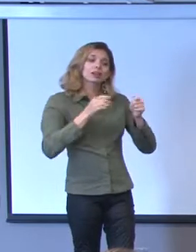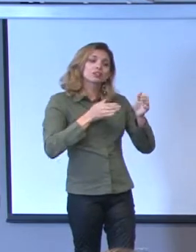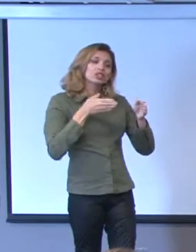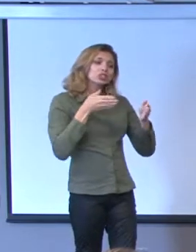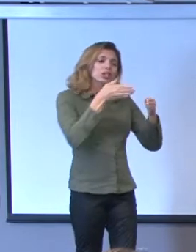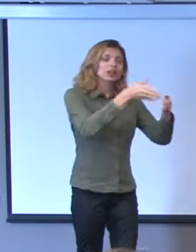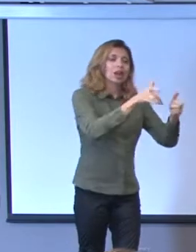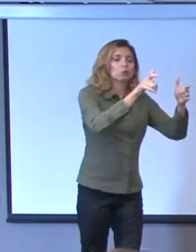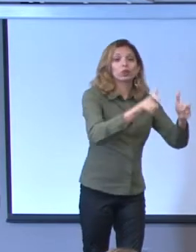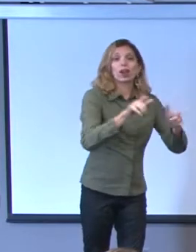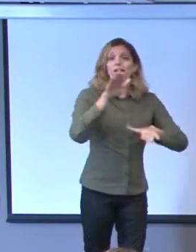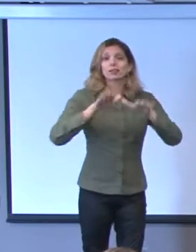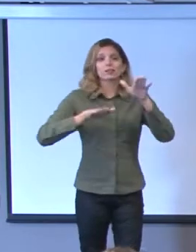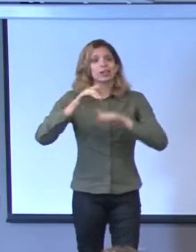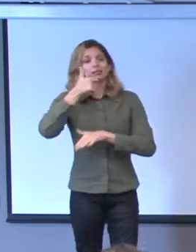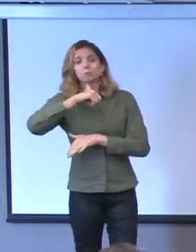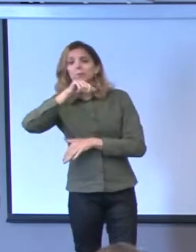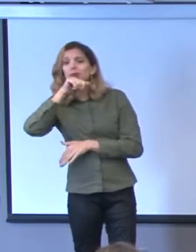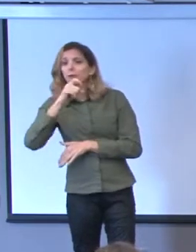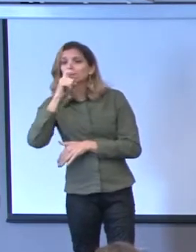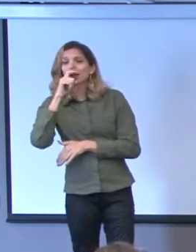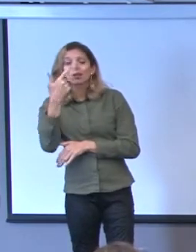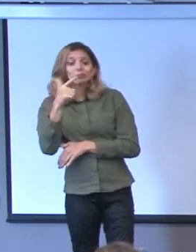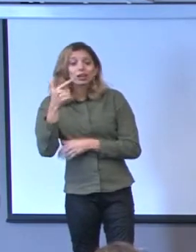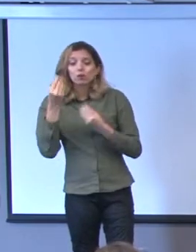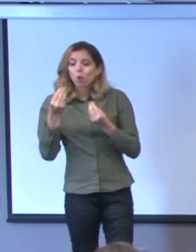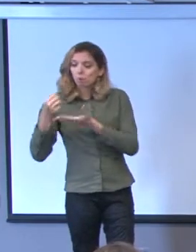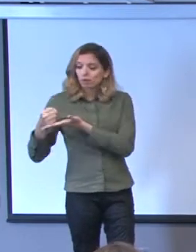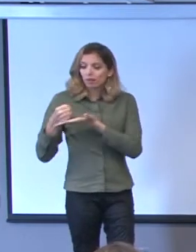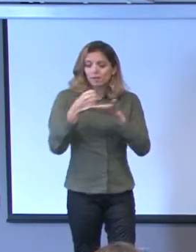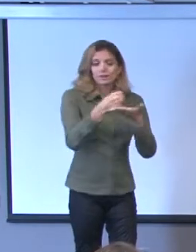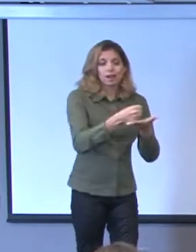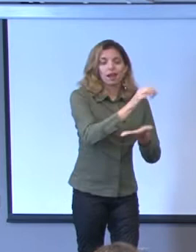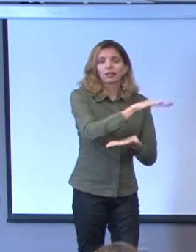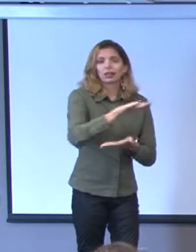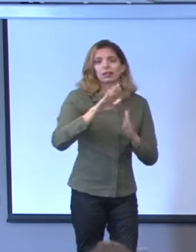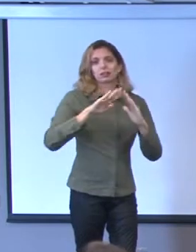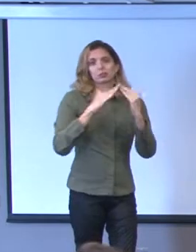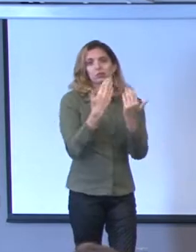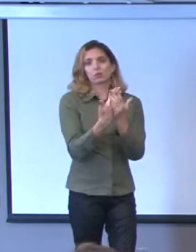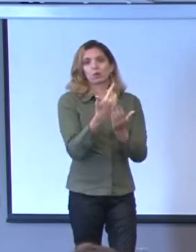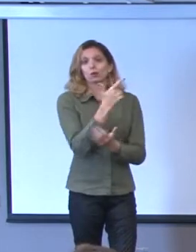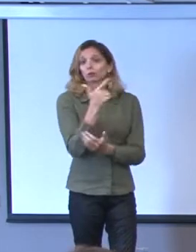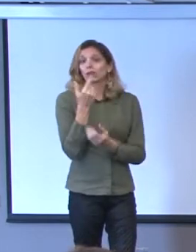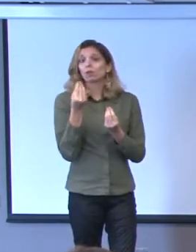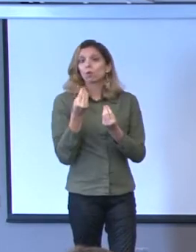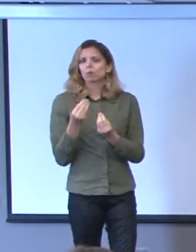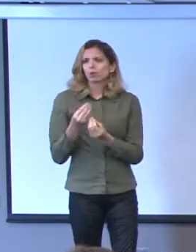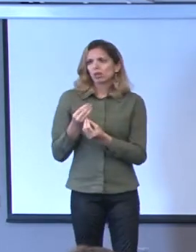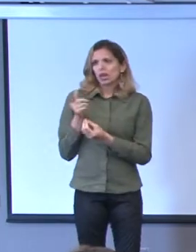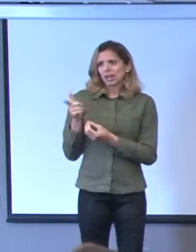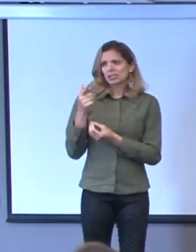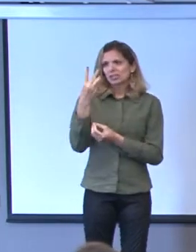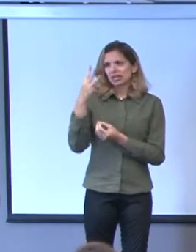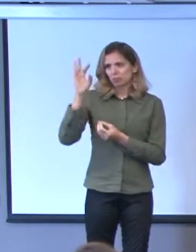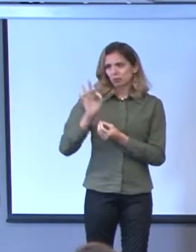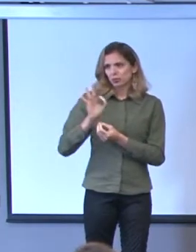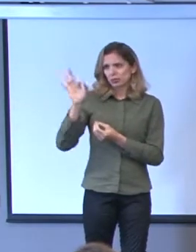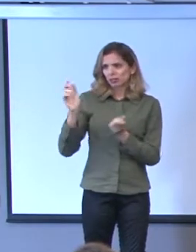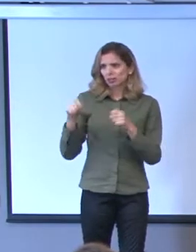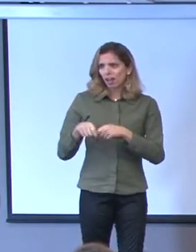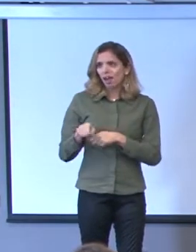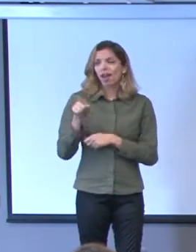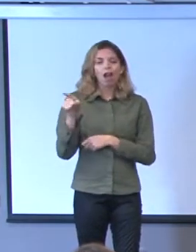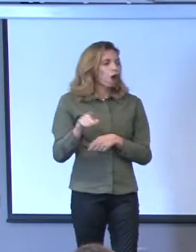vezes os pais não têm condições de transportar, de fazer esse processo acontecer. Então, talvez será que esses 3%... Douglas, essa parte eu acho